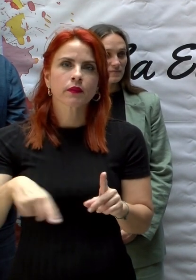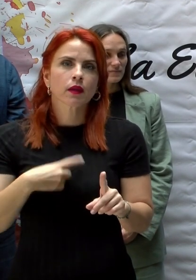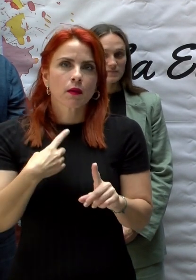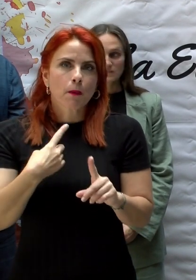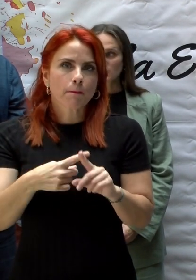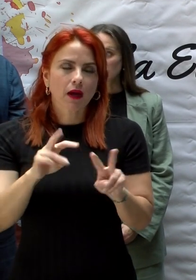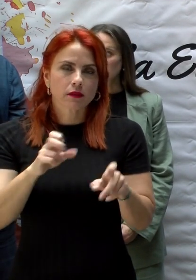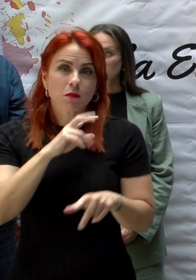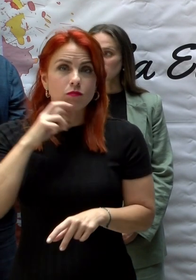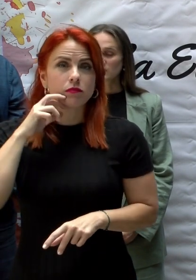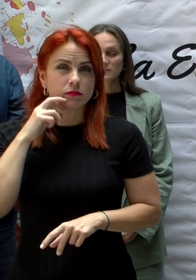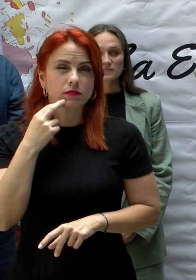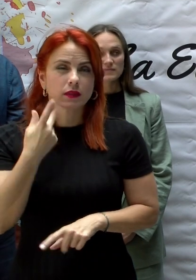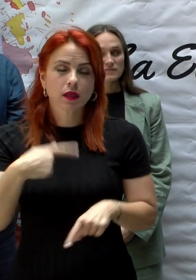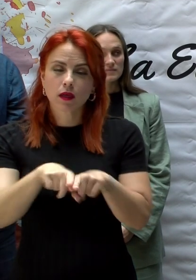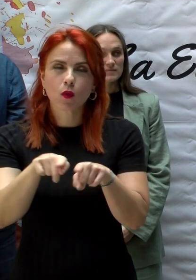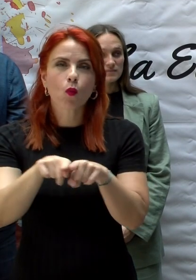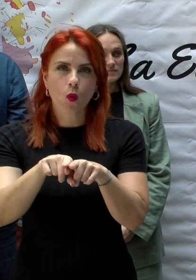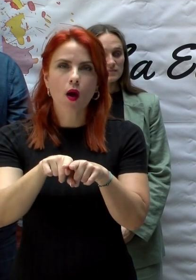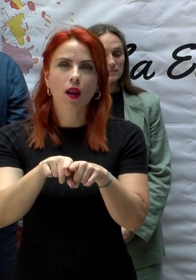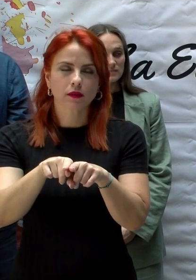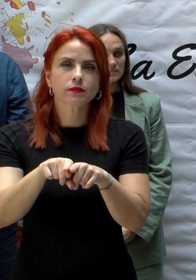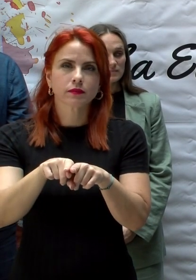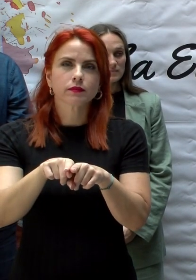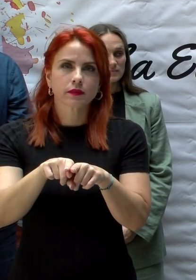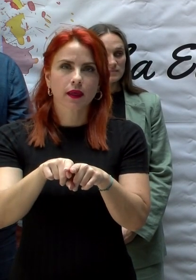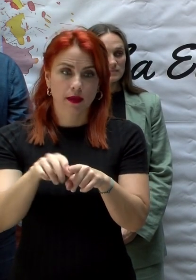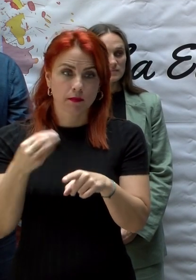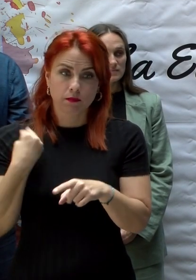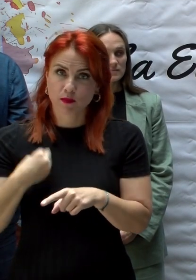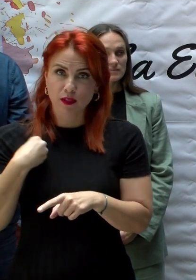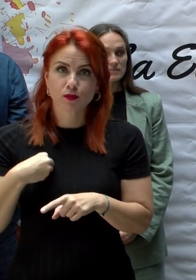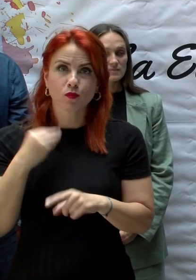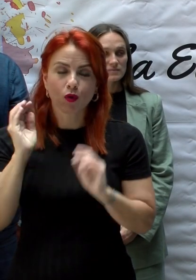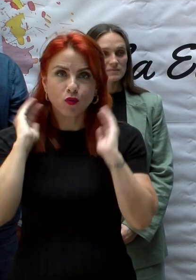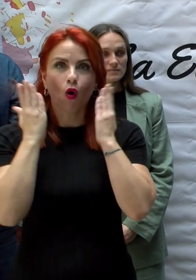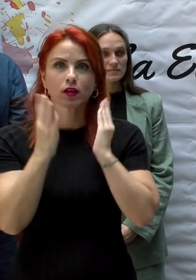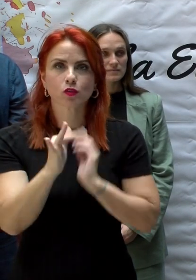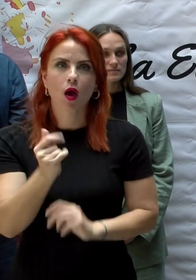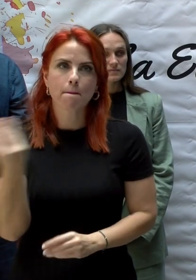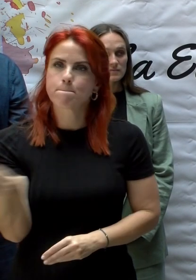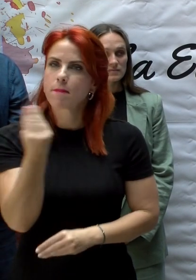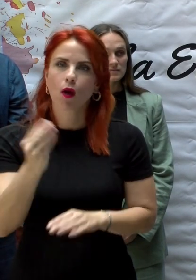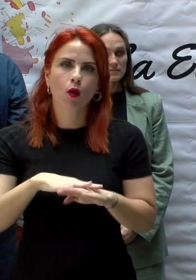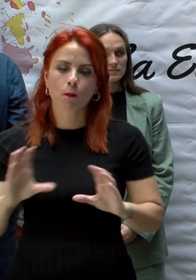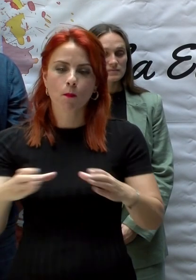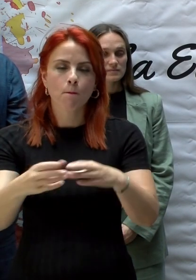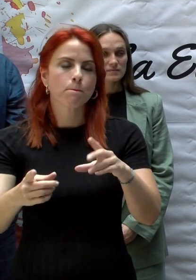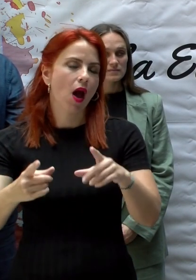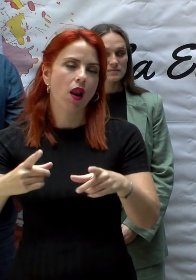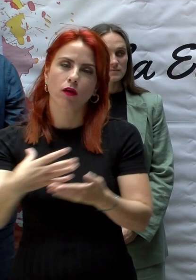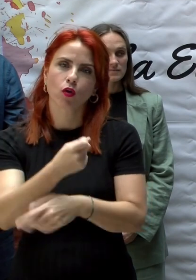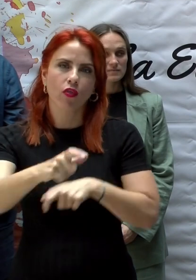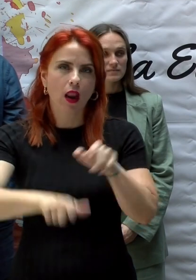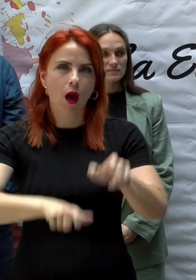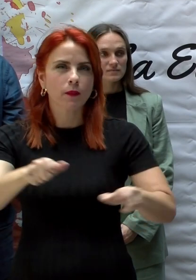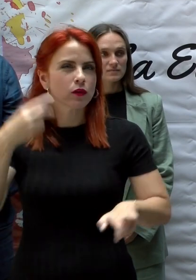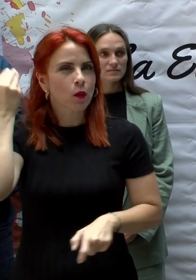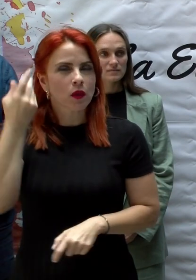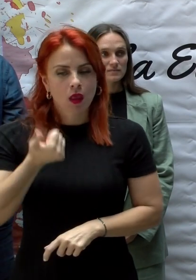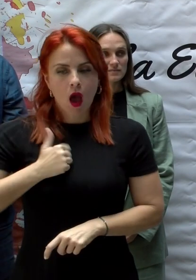del prestigio que tiene este primero, pues mucho mejor para todos. Yo creo que será muy aprovechable, espero